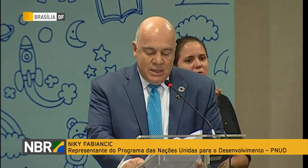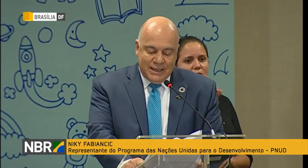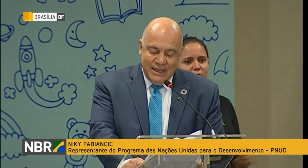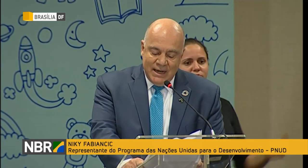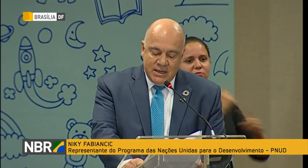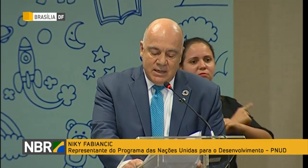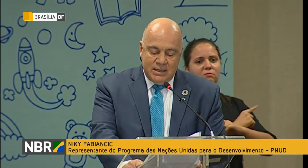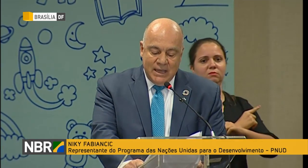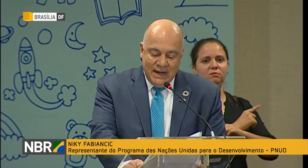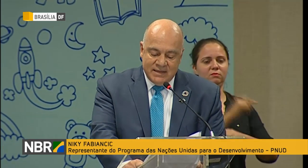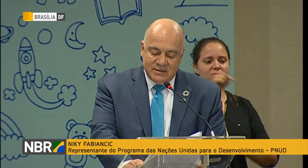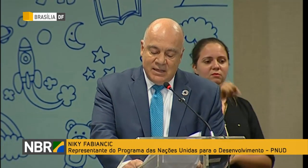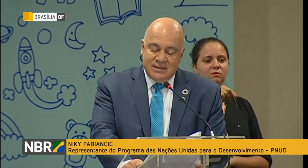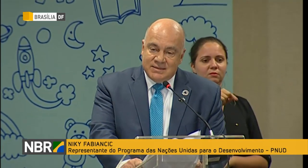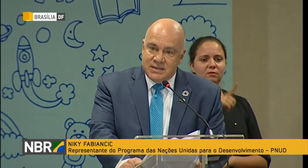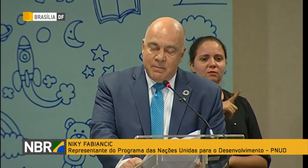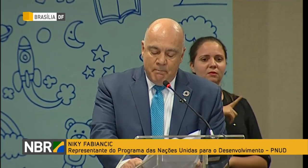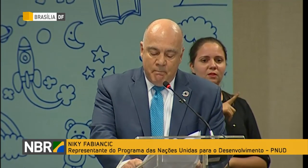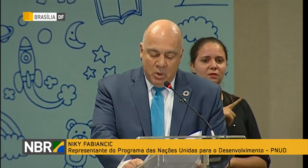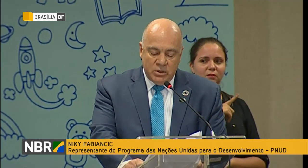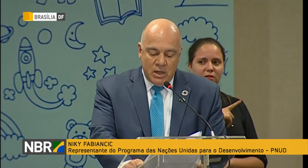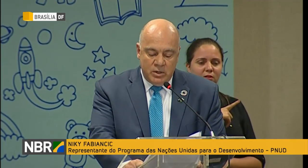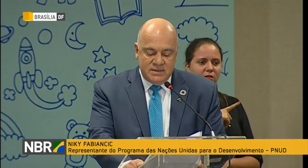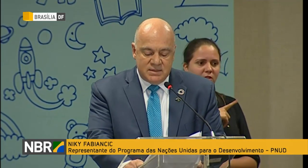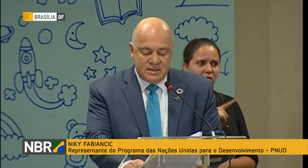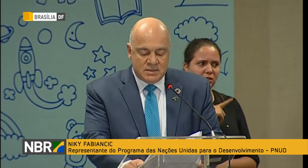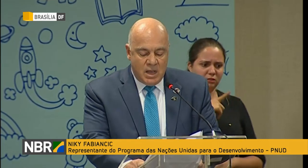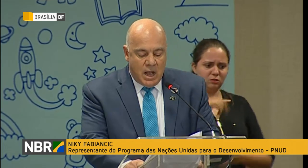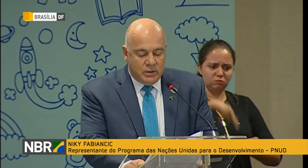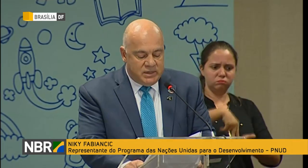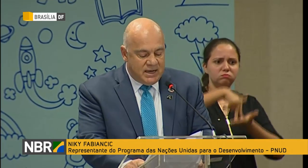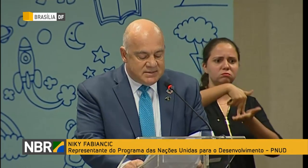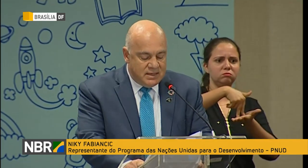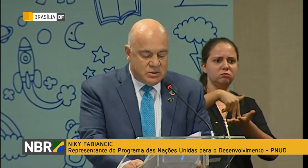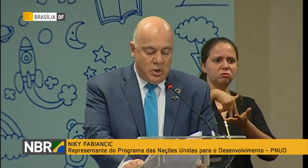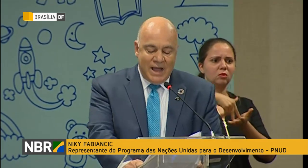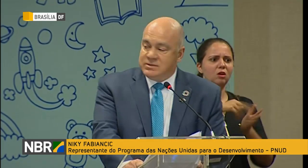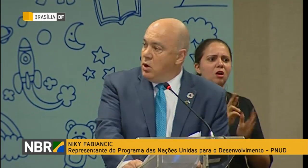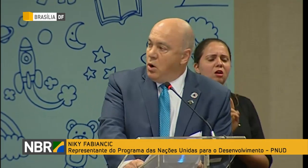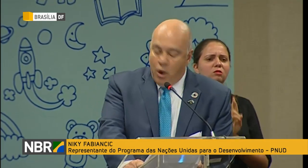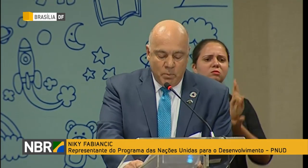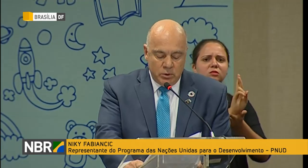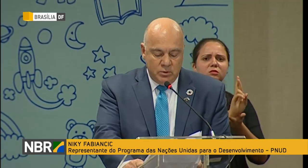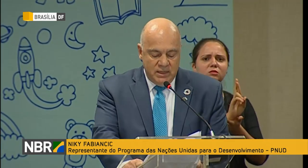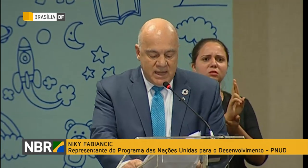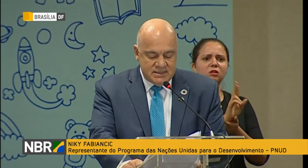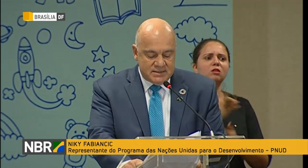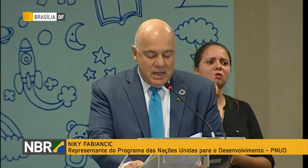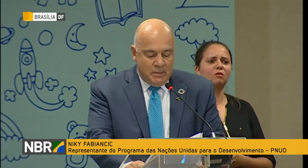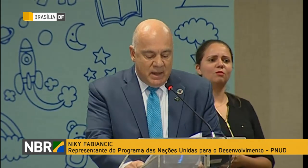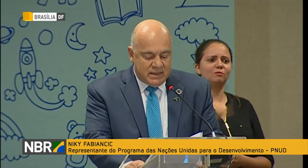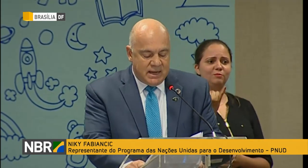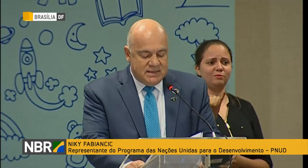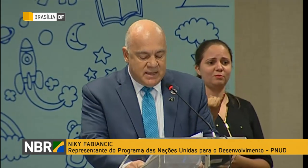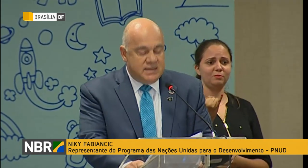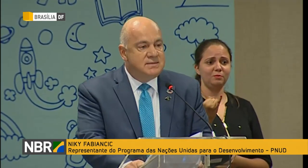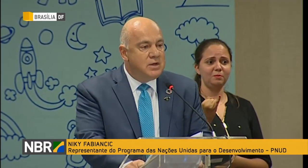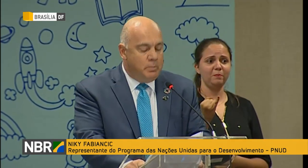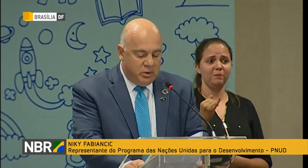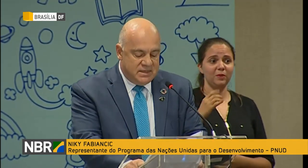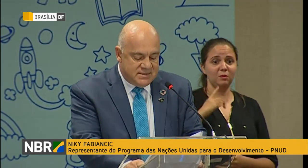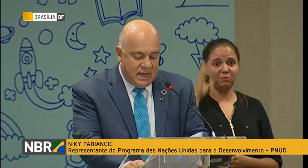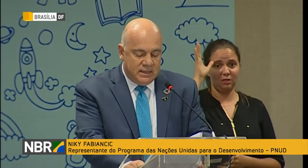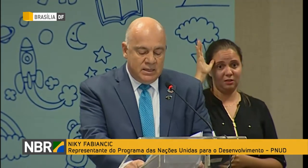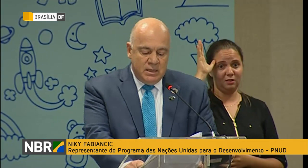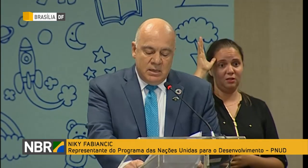contrário, que elas sejam protagonistas ao ter acesso às oportunidades para realizar em